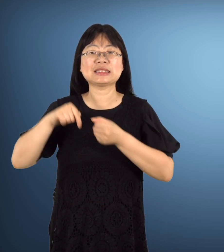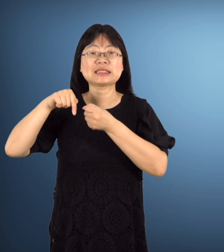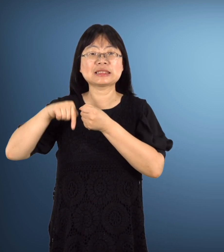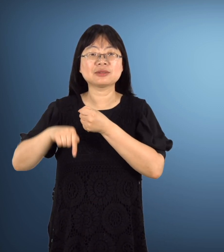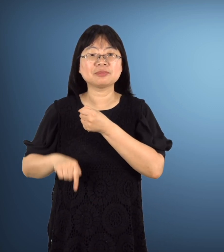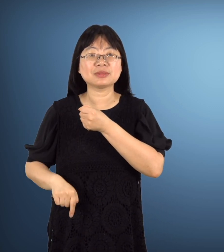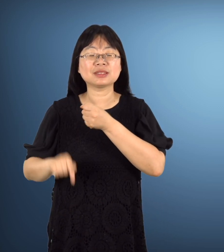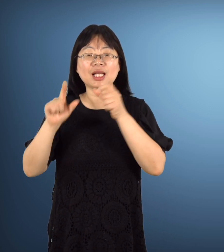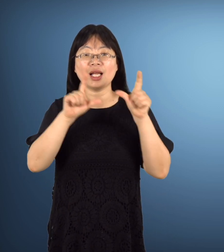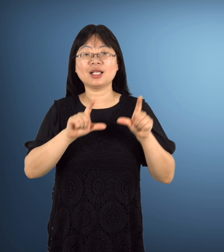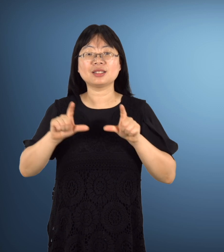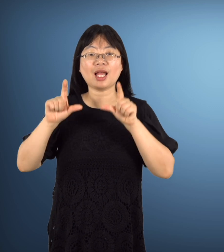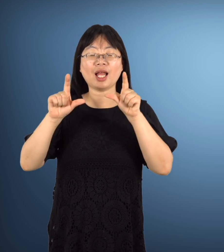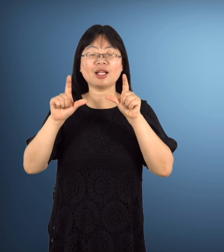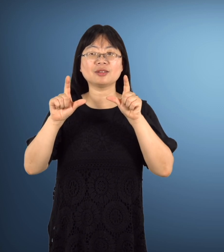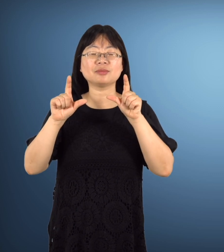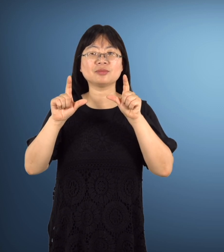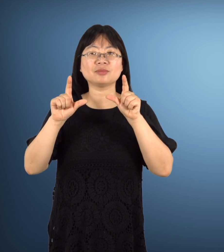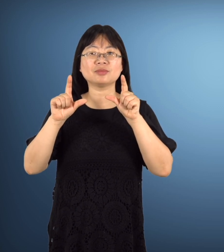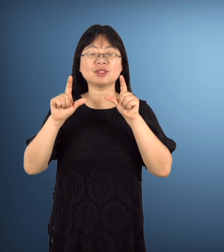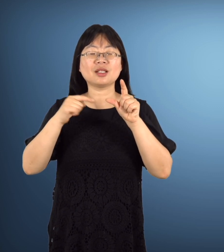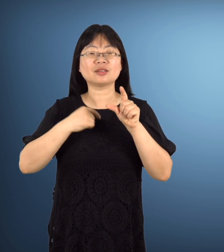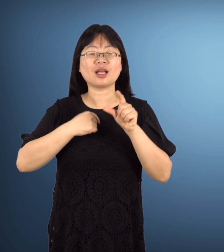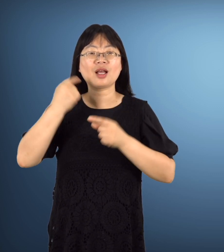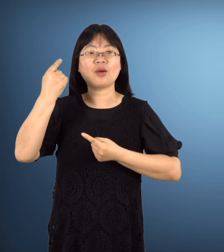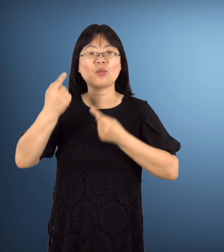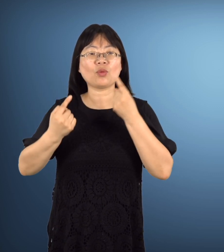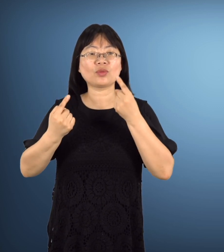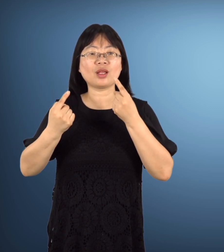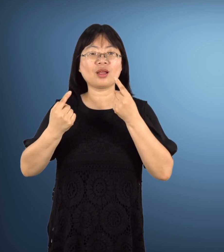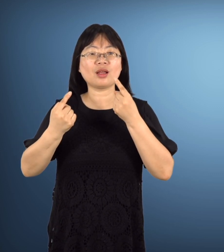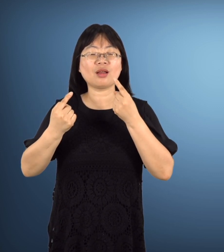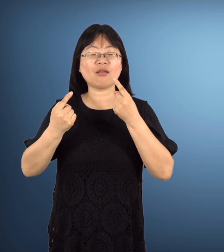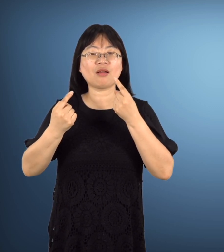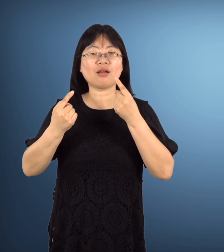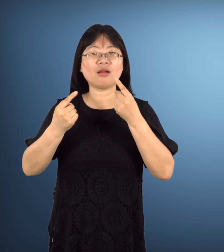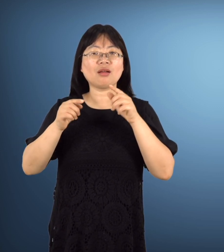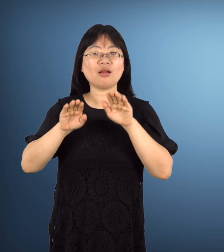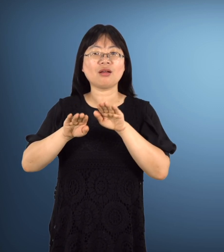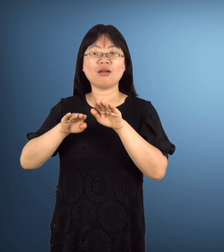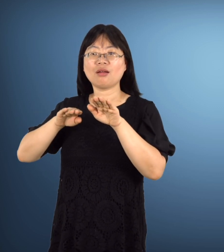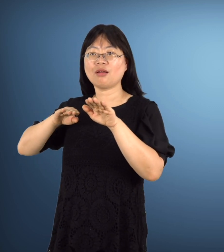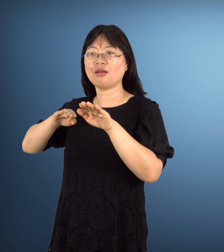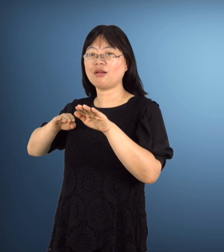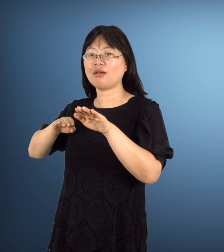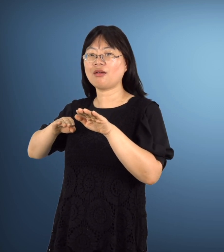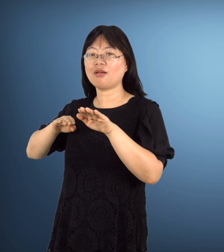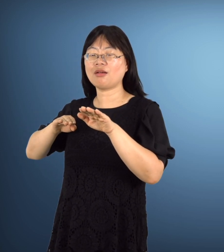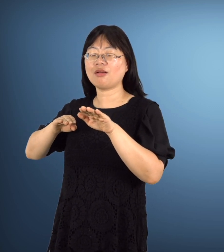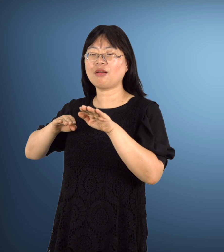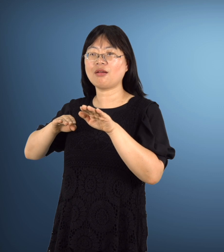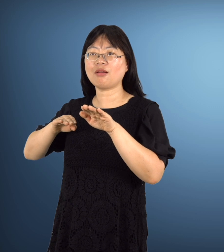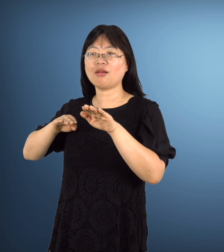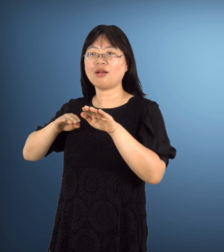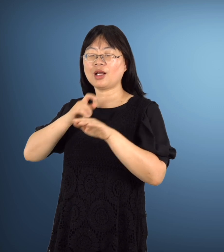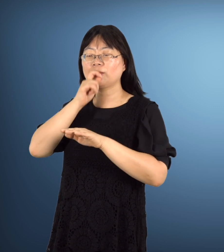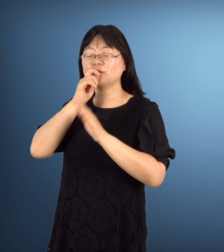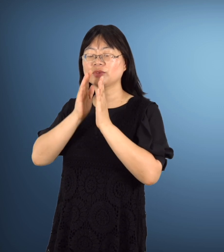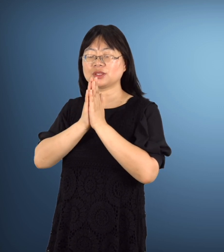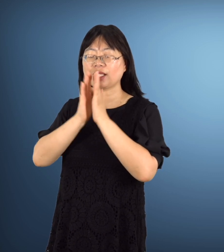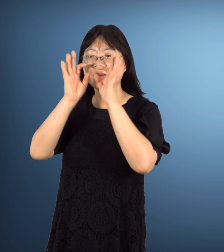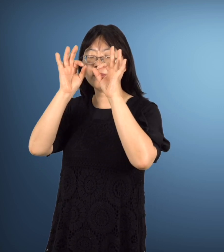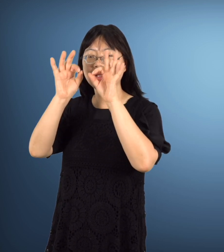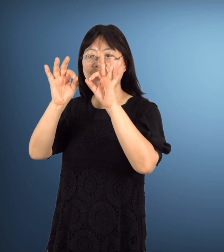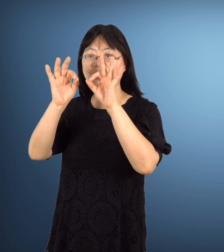깊이 삶을 조금 나보다는 한 발치 떨어뜨려 놓고 묵상을